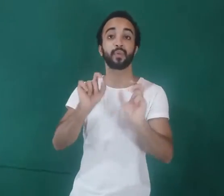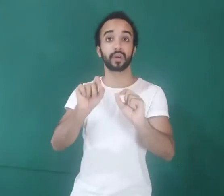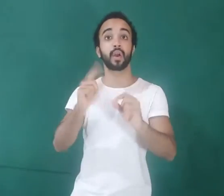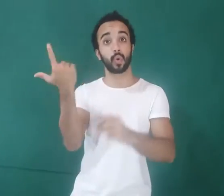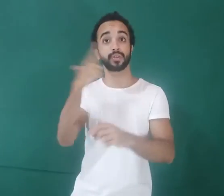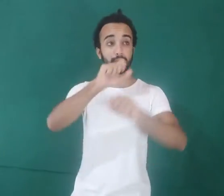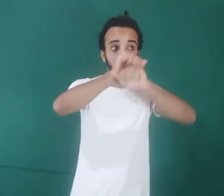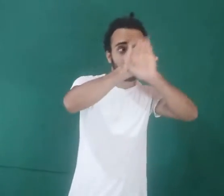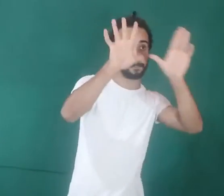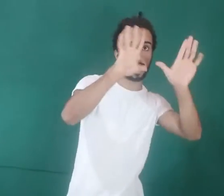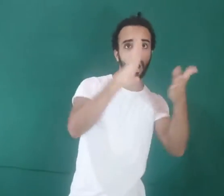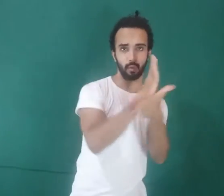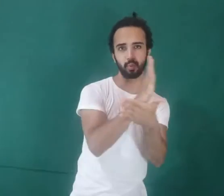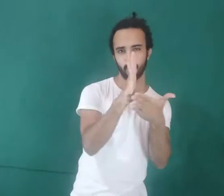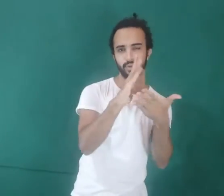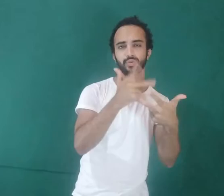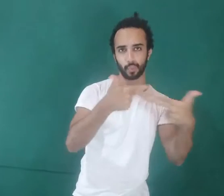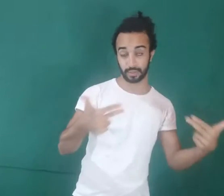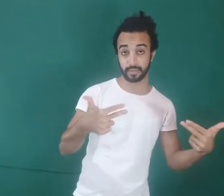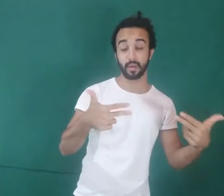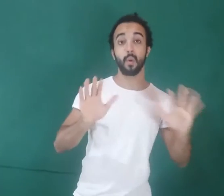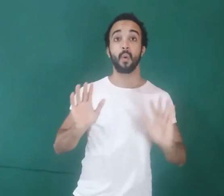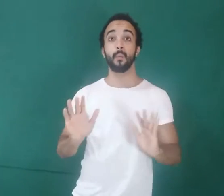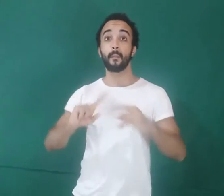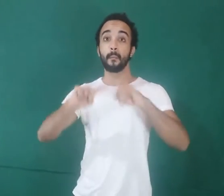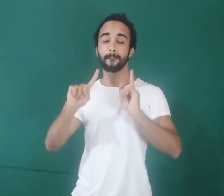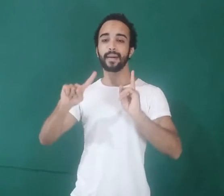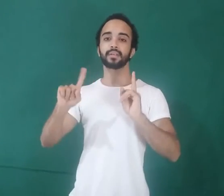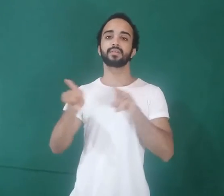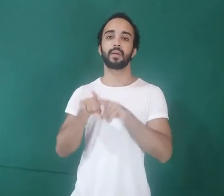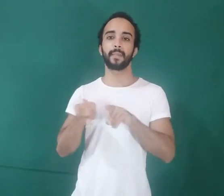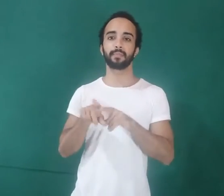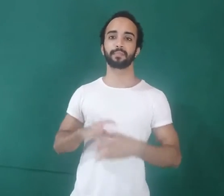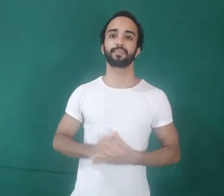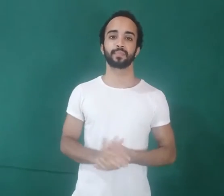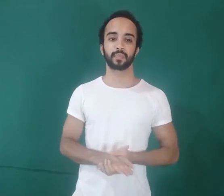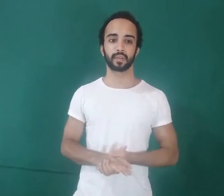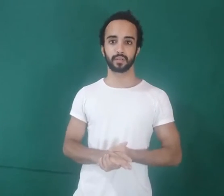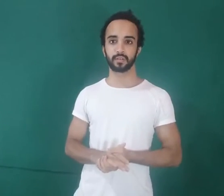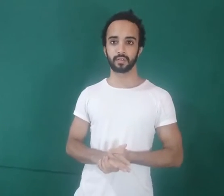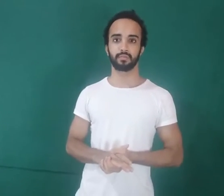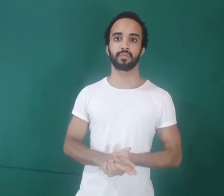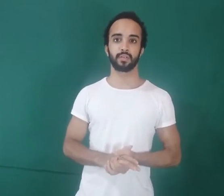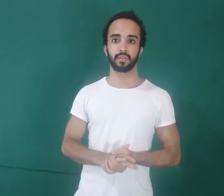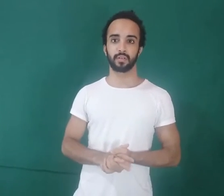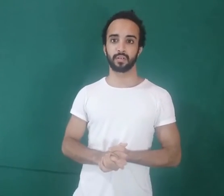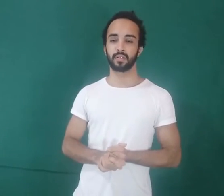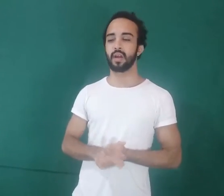lugares, mas, ao mesmo tempo, ela também pode tornar as coisas muito confusas. E é sobre isso que a gente